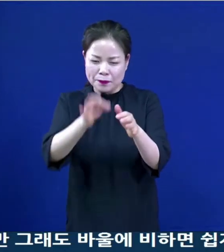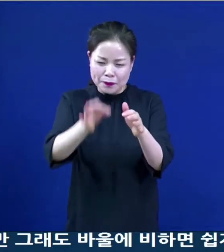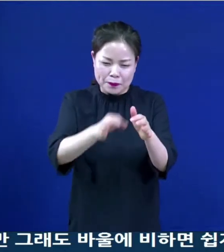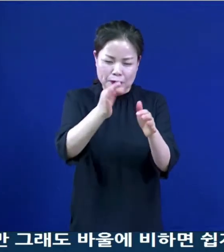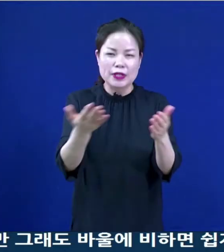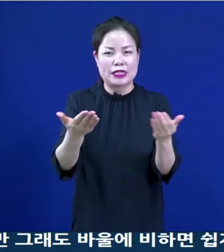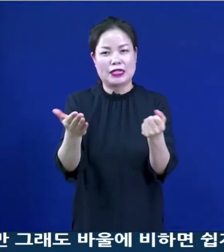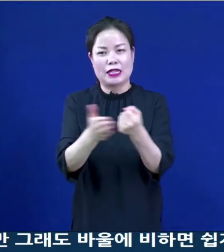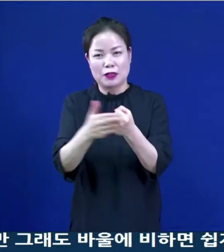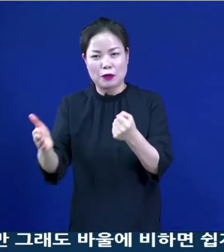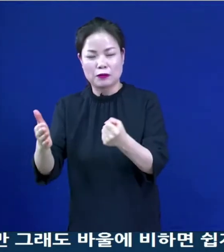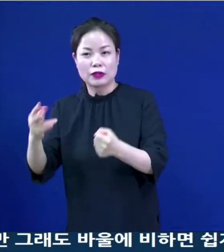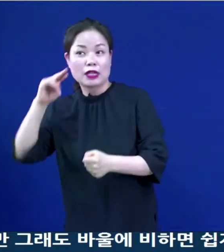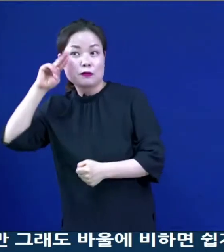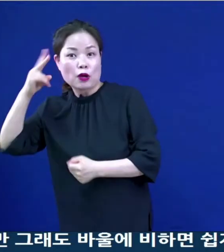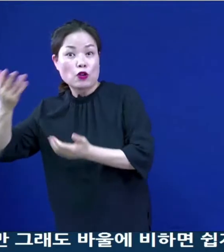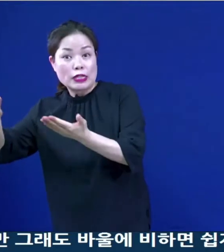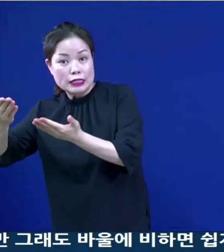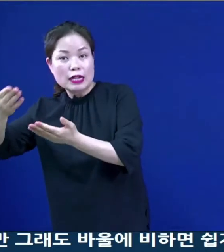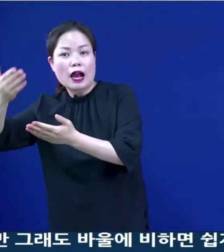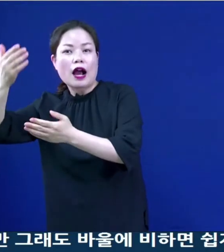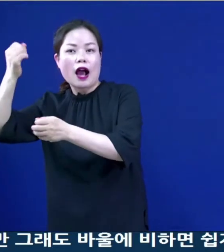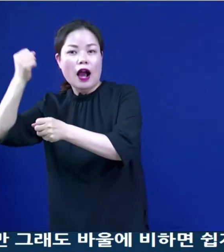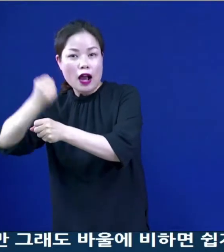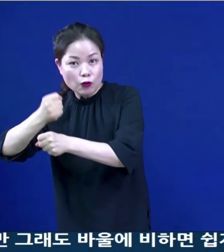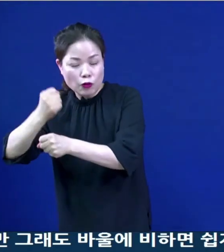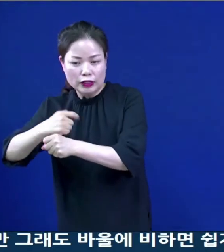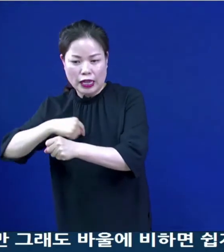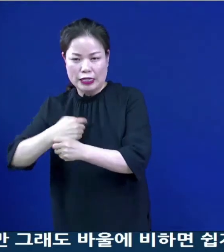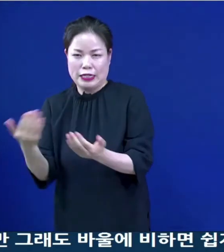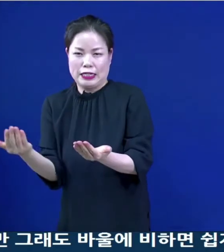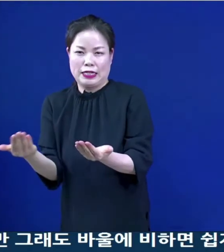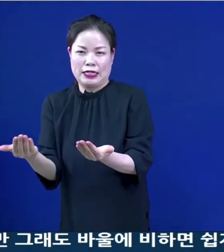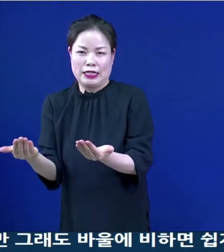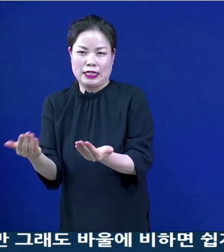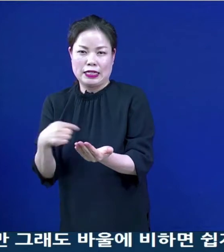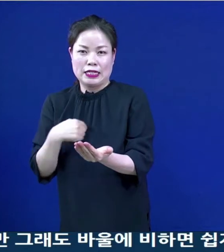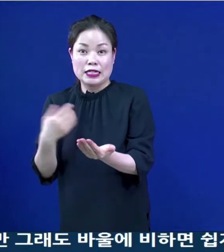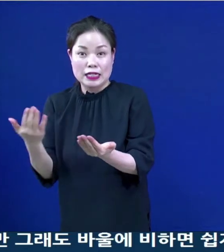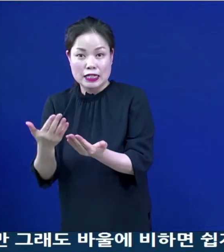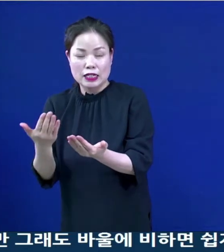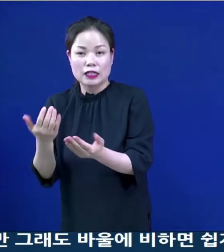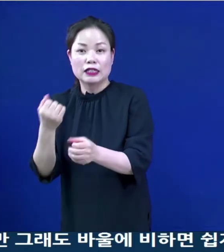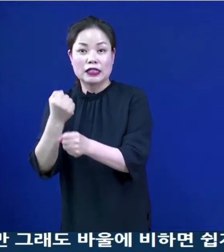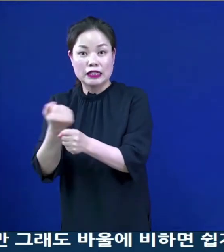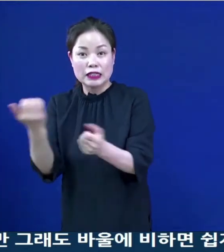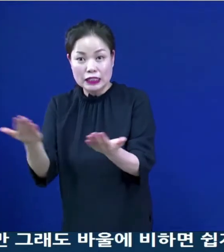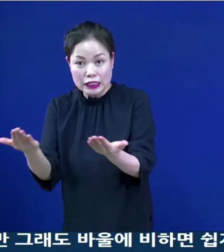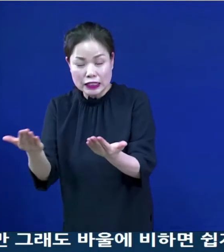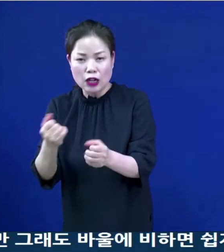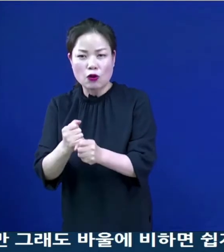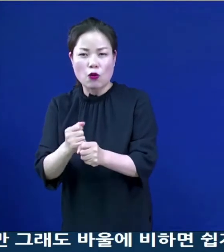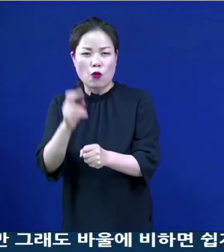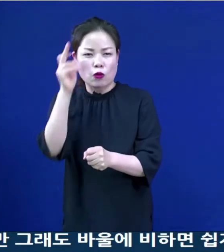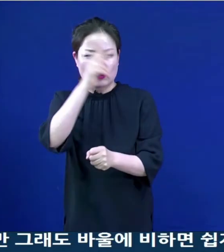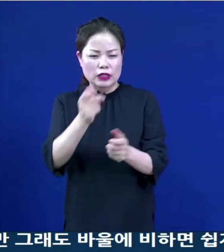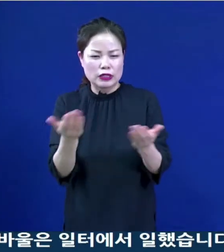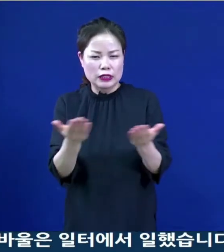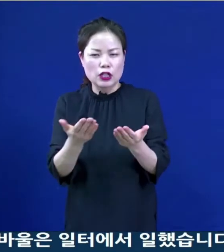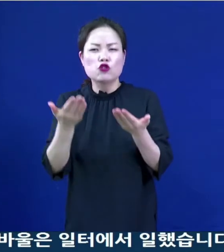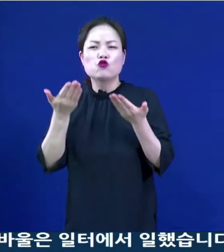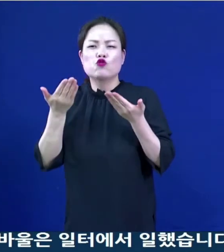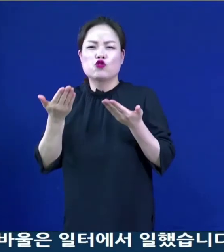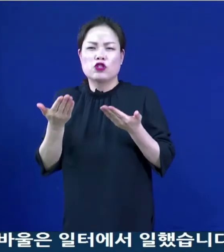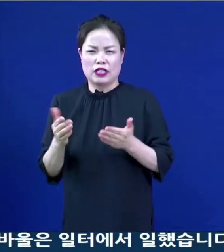직장에 출근했어요. 그래서 직장에서 일하면서 주로 이제 자기 사업장이죠, 작업장에서 일을 하면서 오전 내내 일하다가